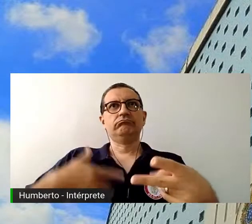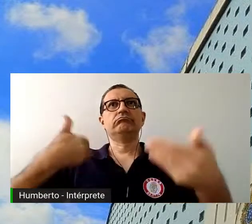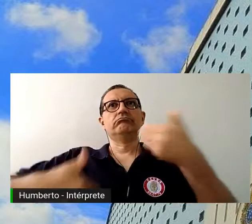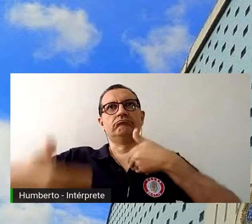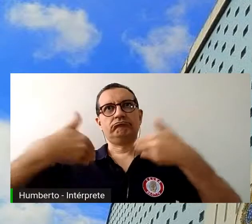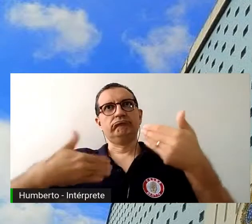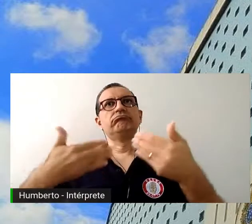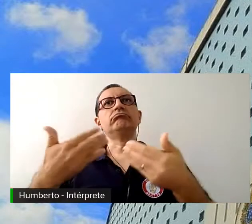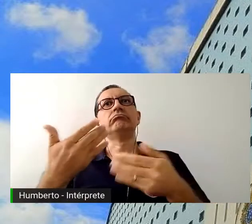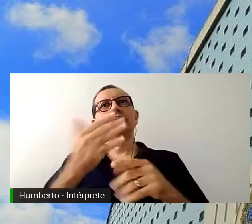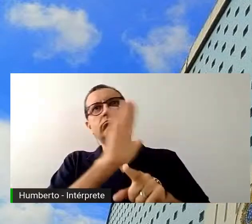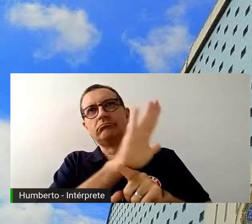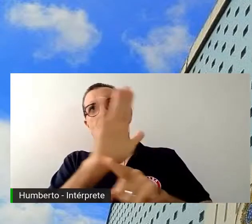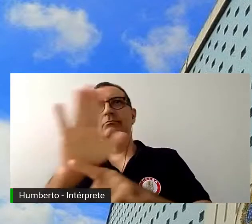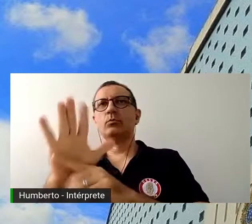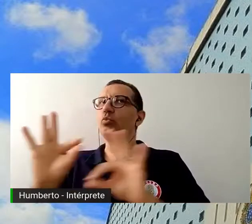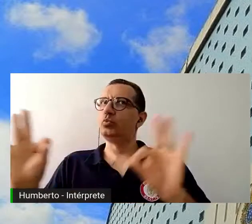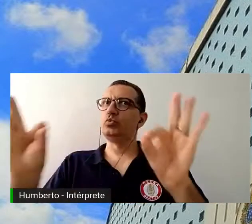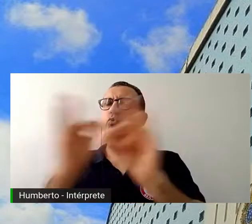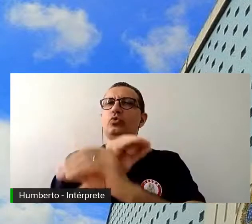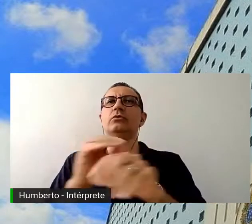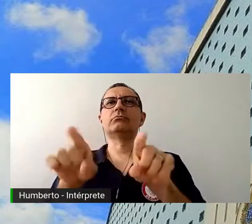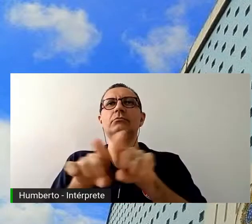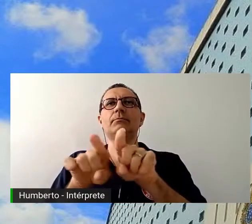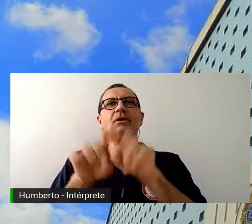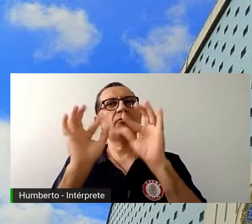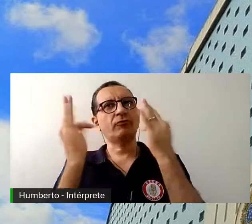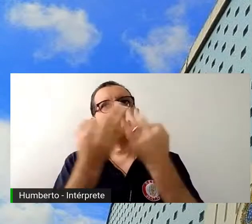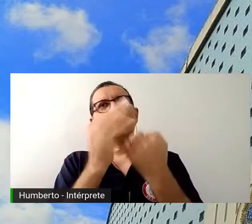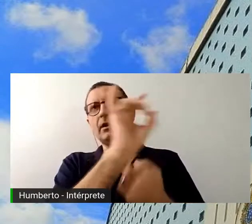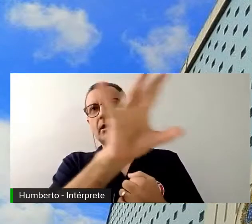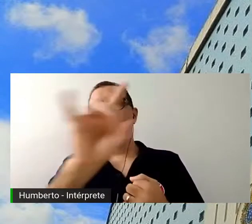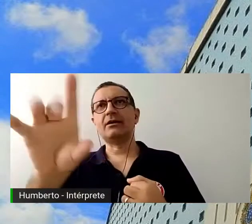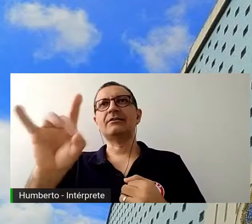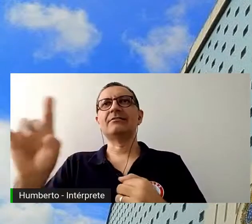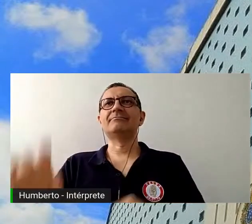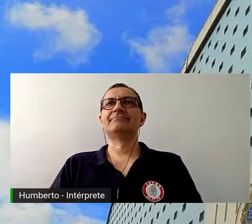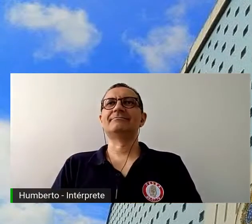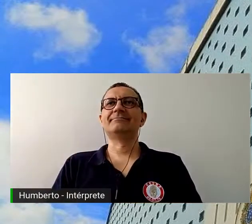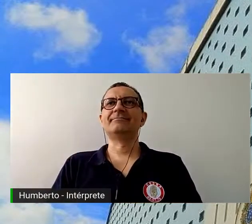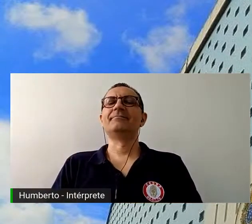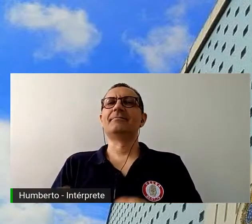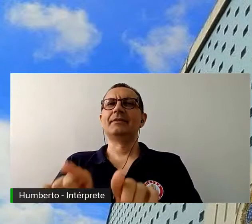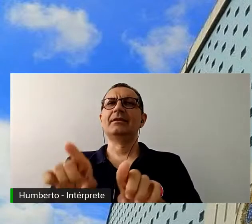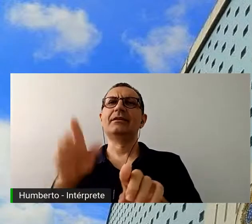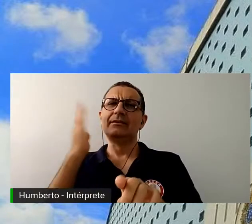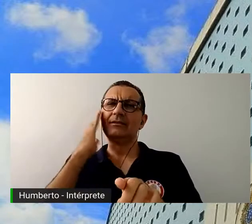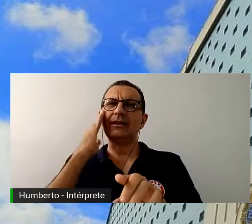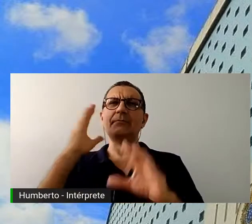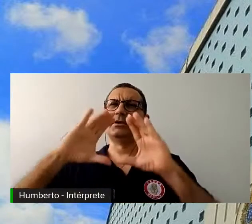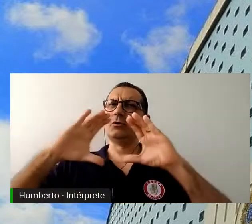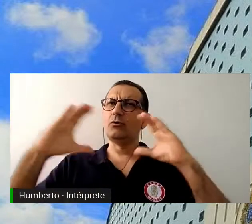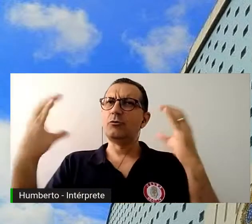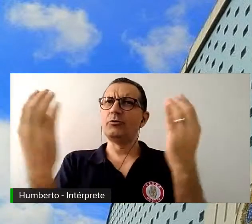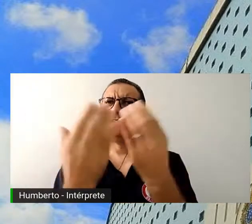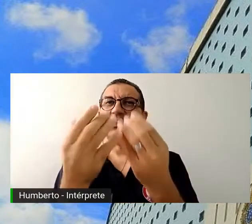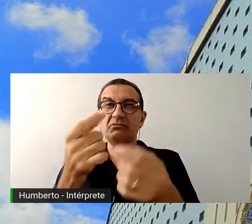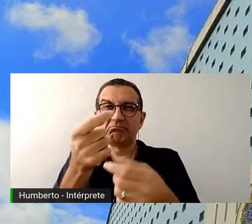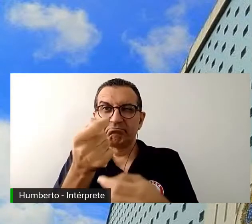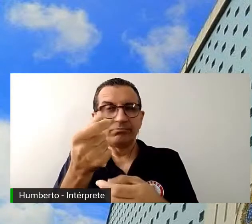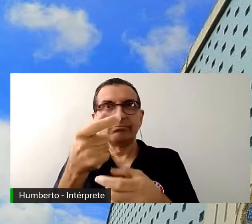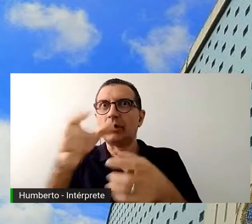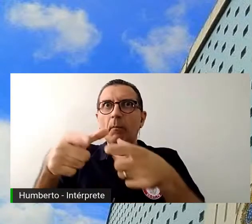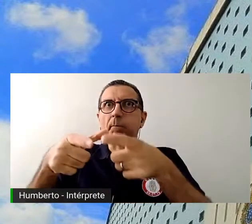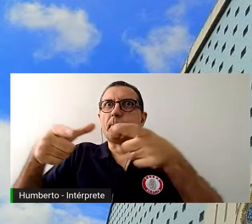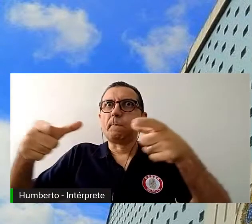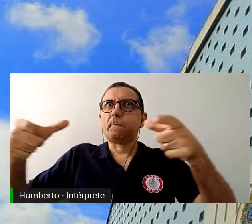vidas, de nossas famílias, Sabemos que é um anseio da comunidade muito grande, de um retorno, nem que seja um